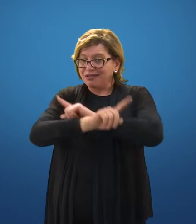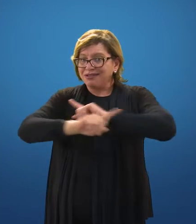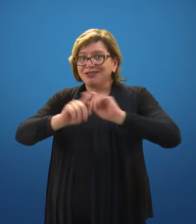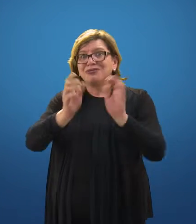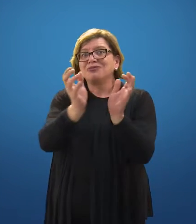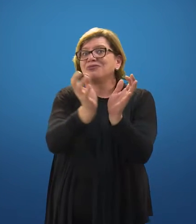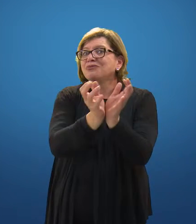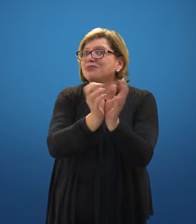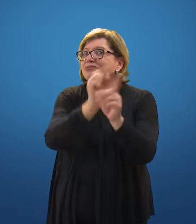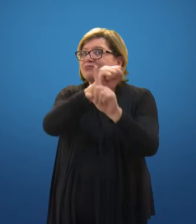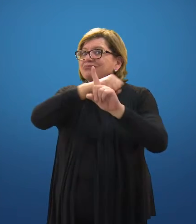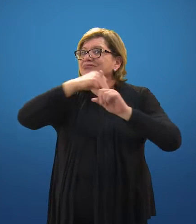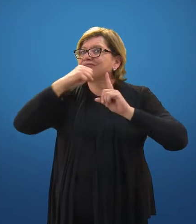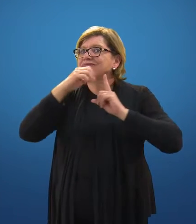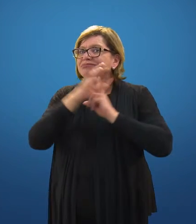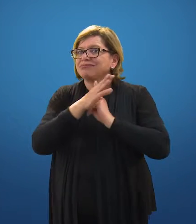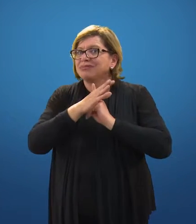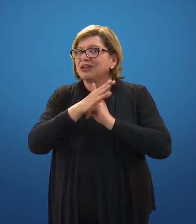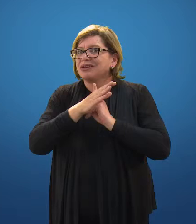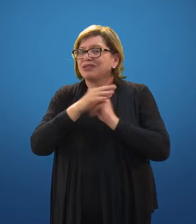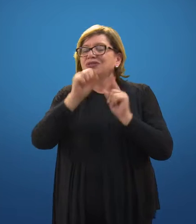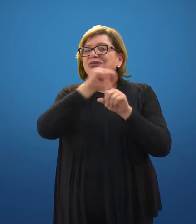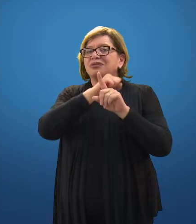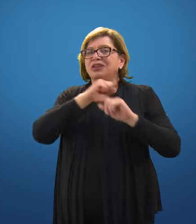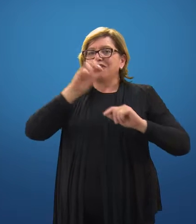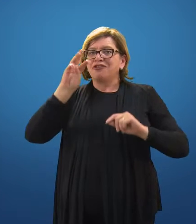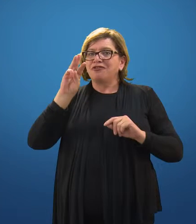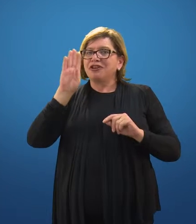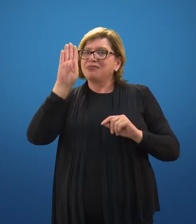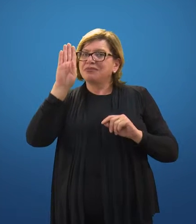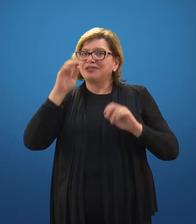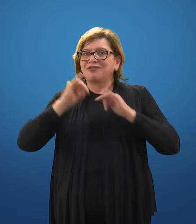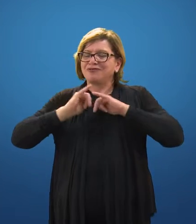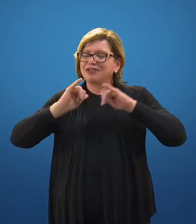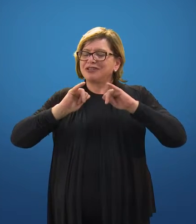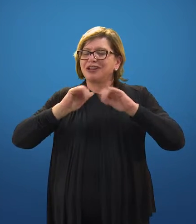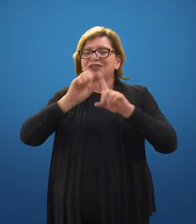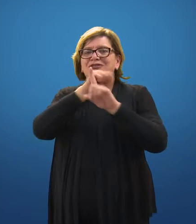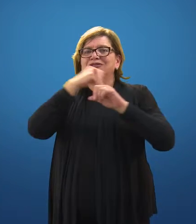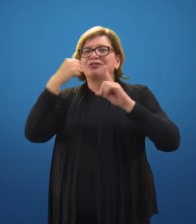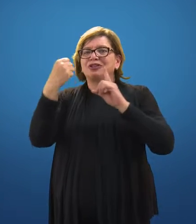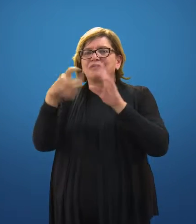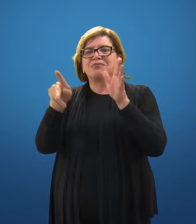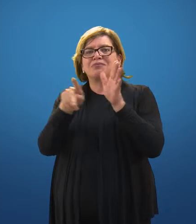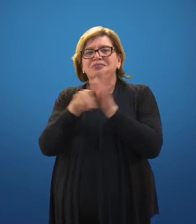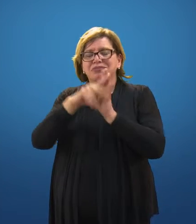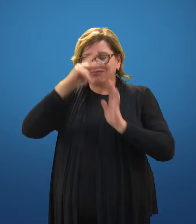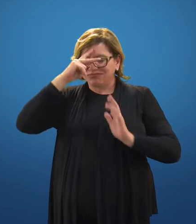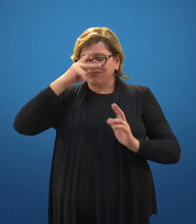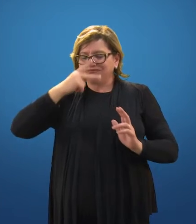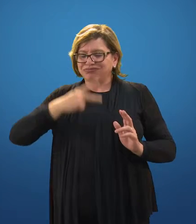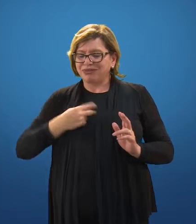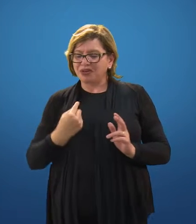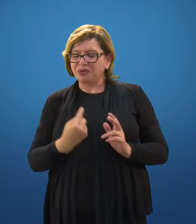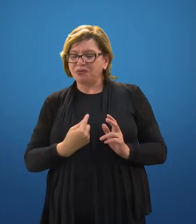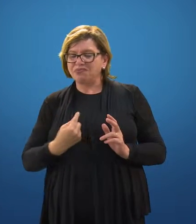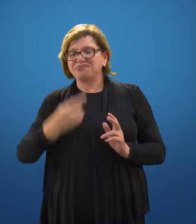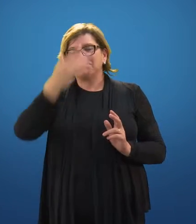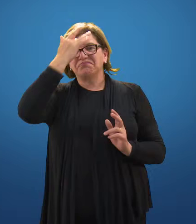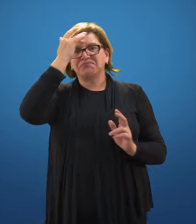A sociologia é uma ciência dos indivíduos e não uma ciência dos grupos sociais.